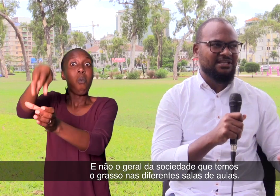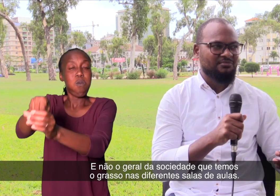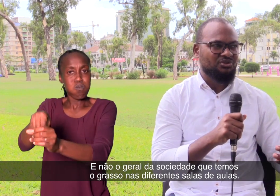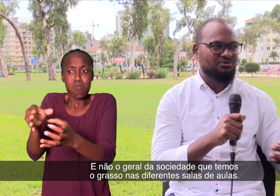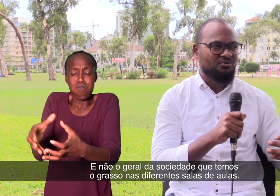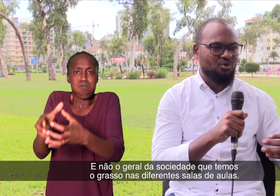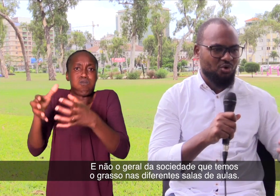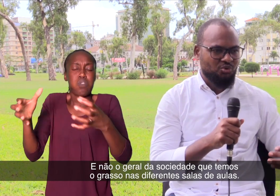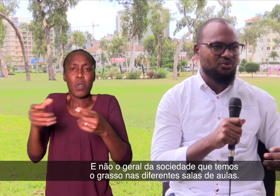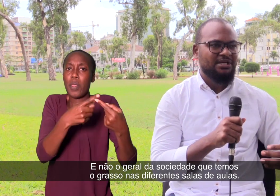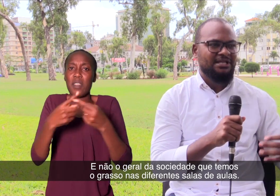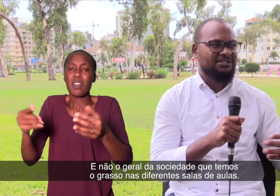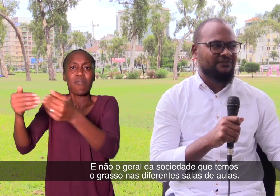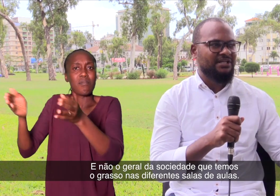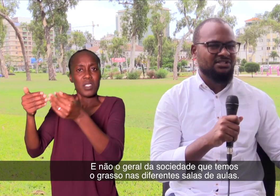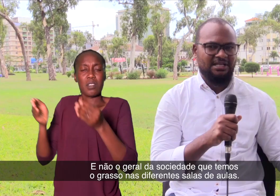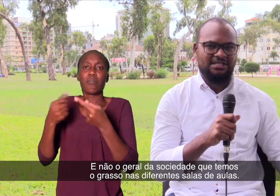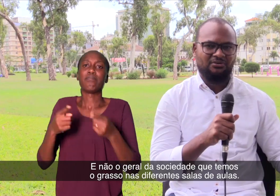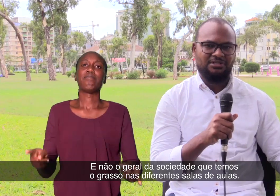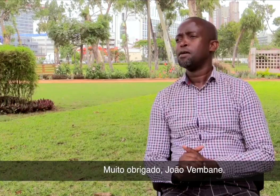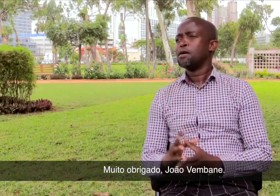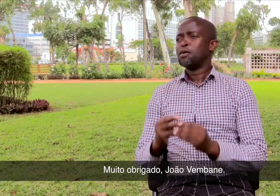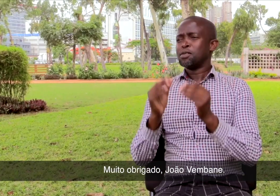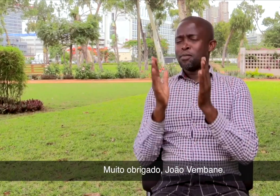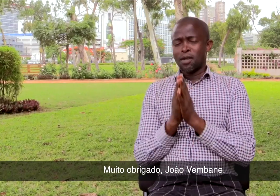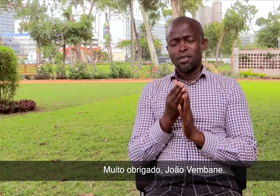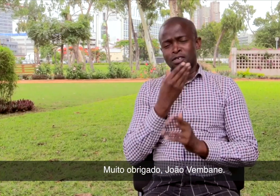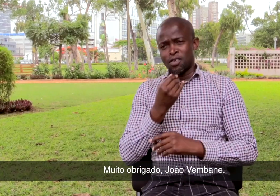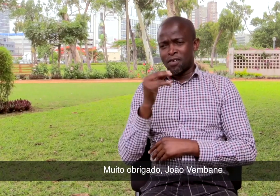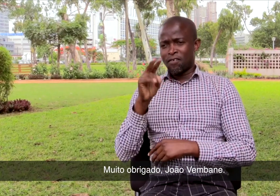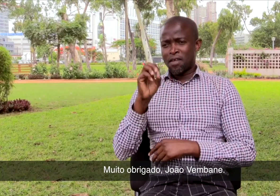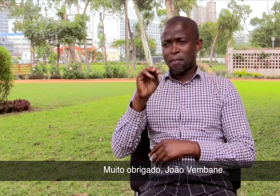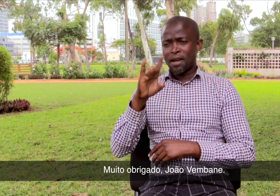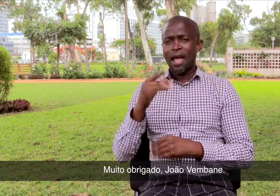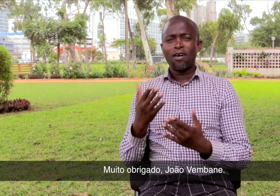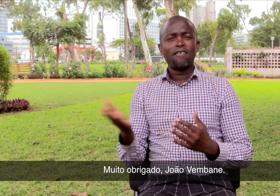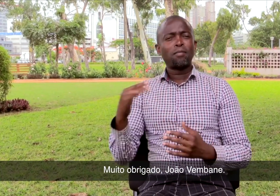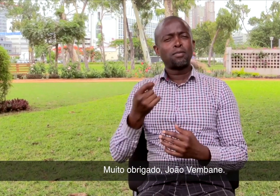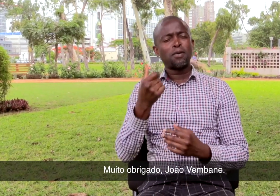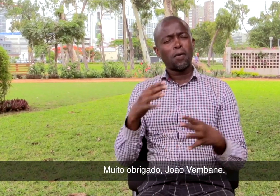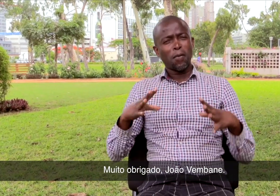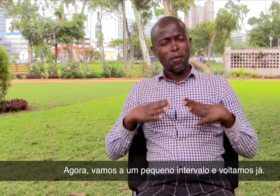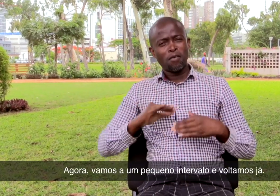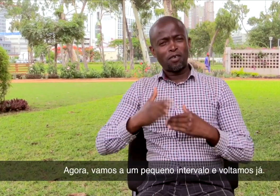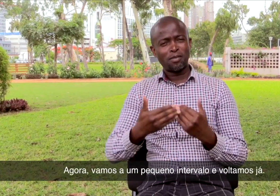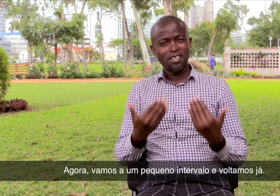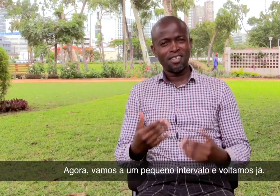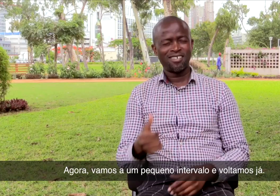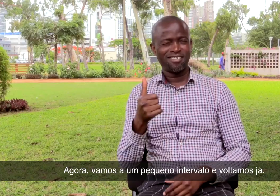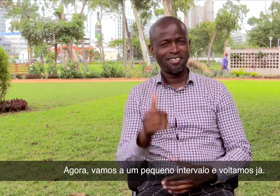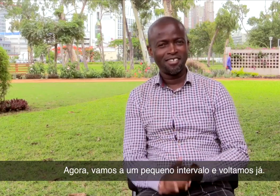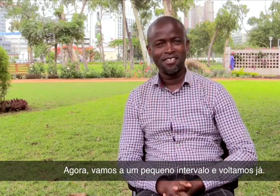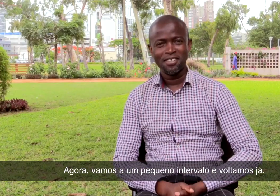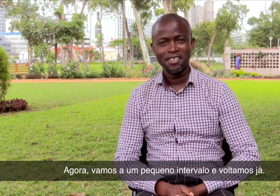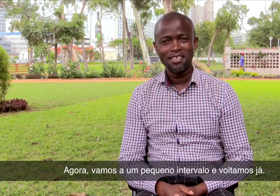sociedade que temos o grosso nas diferentes salas de aulas. Muito obrigado, João Vemban. Agora vamos a um